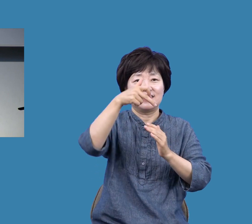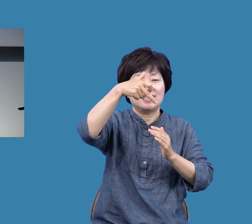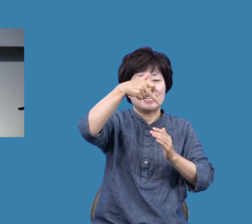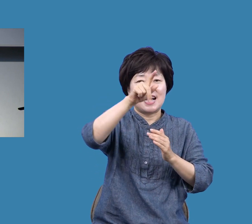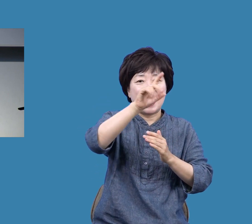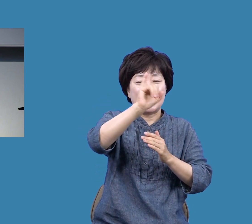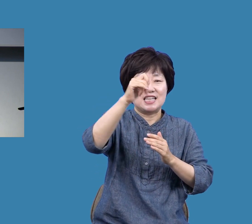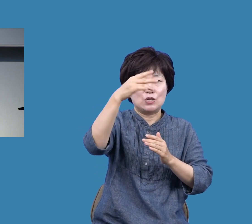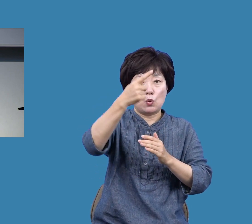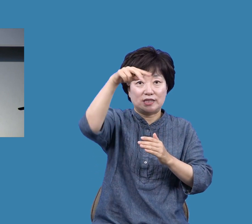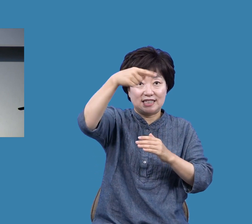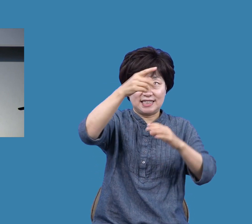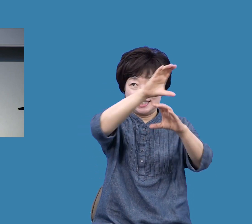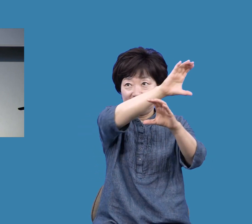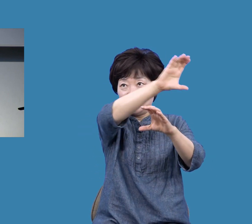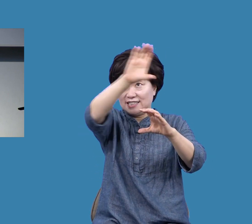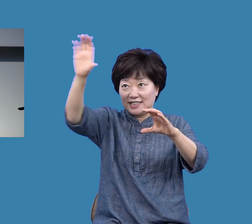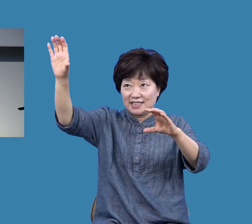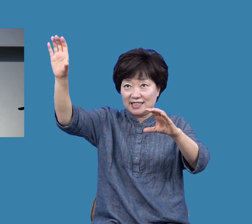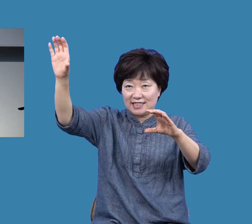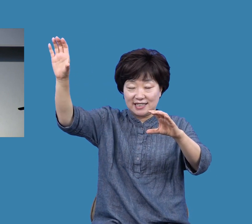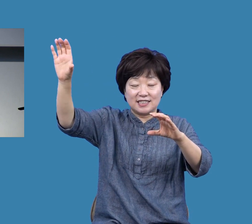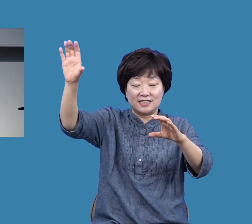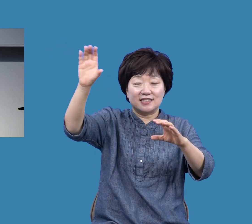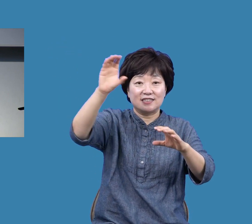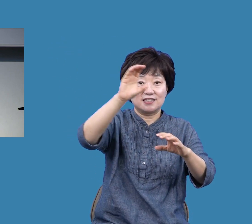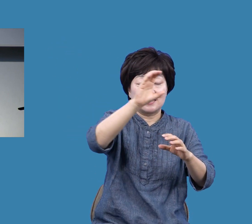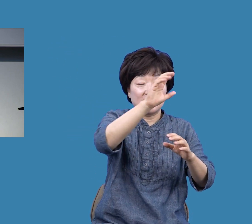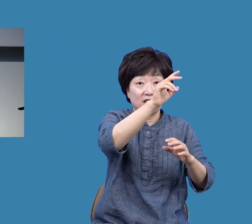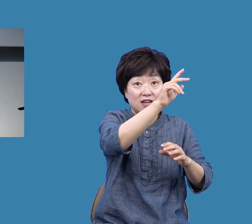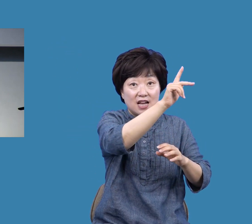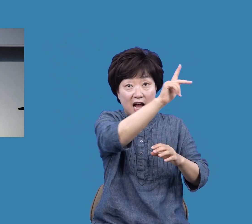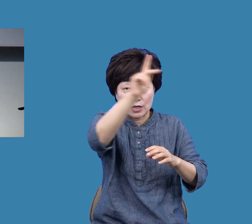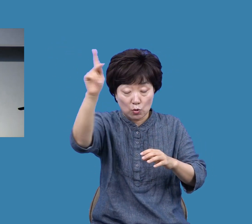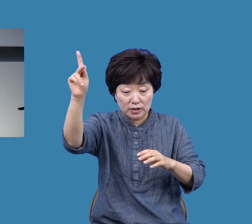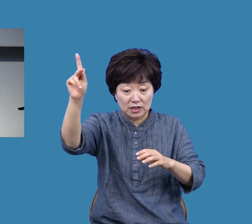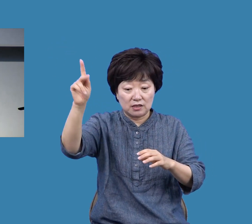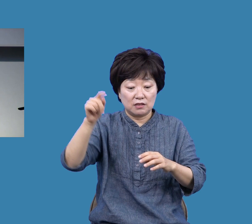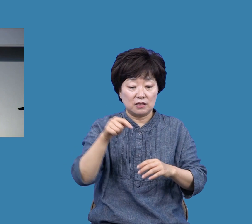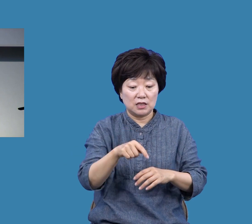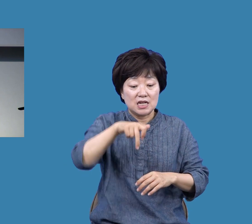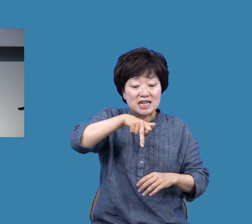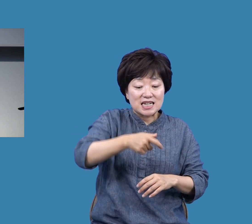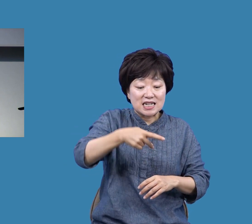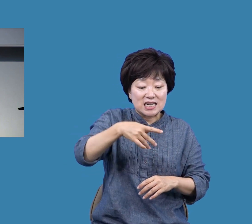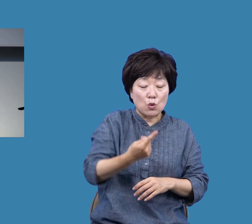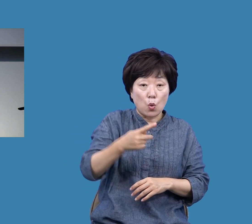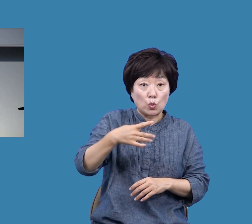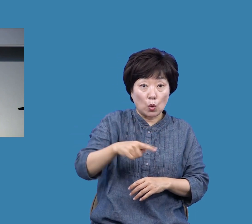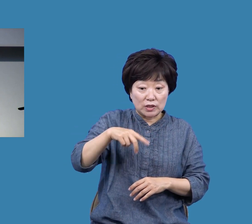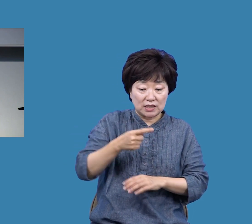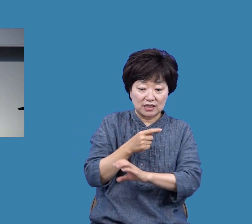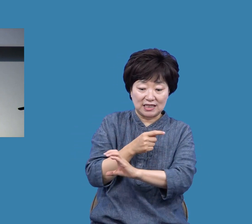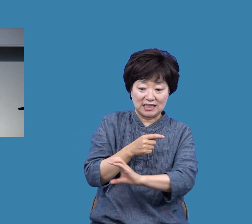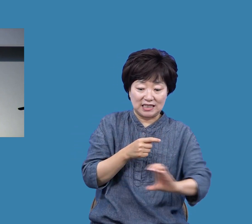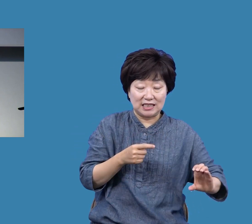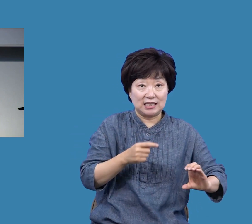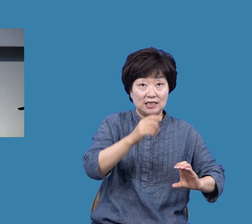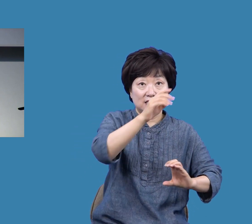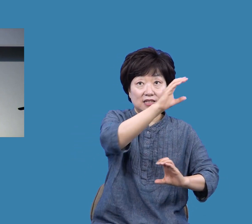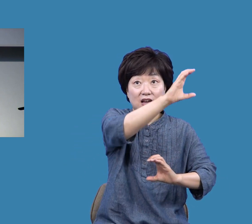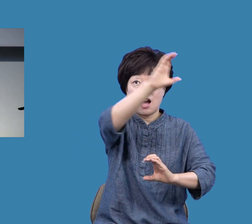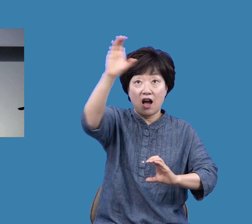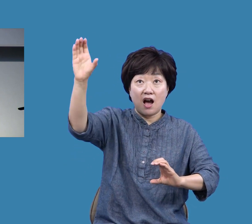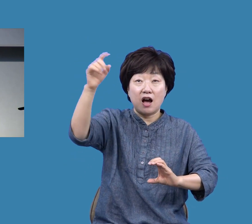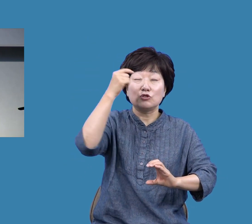했죠. 그래서 이 두 개는요 거울처럼 서로 대칭되어 있습니다. 그러니까 보이는 세계는 보이지 않는 세계의 그림자라는